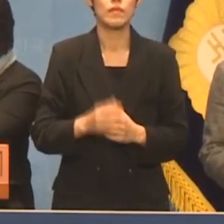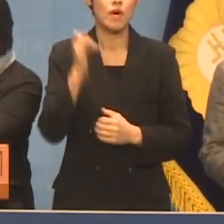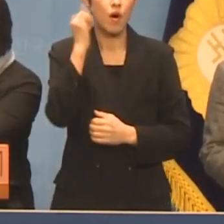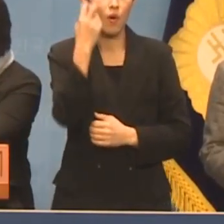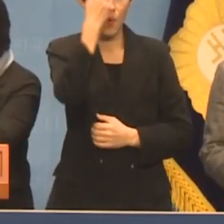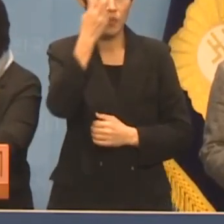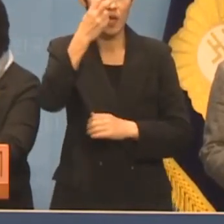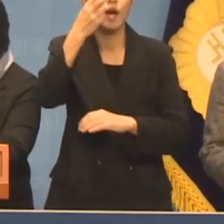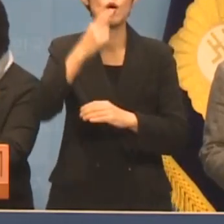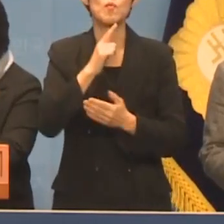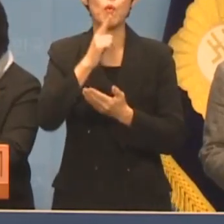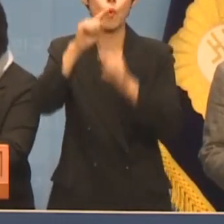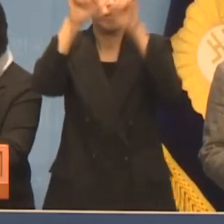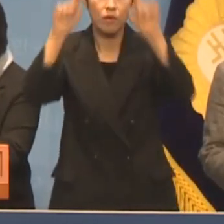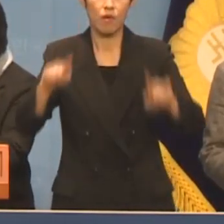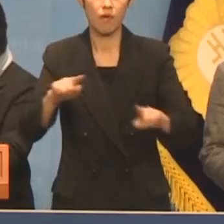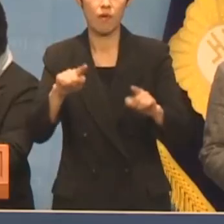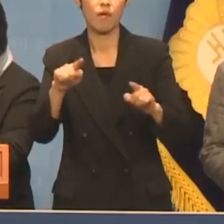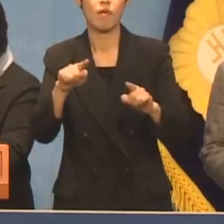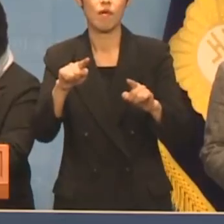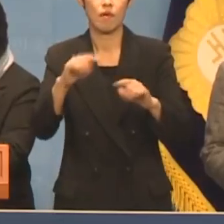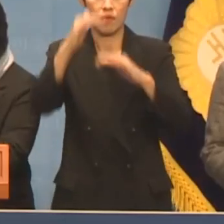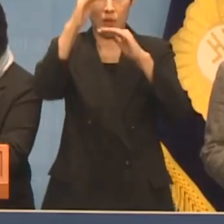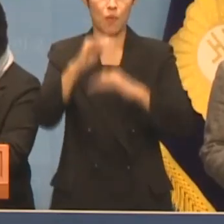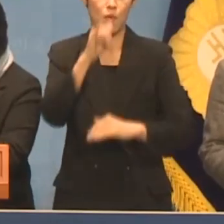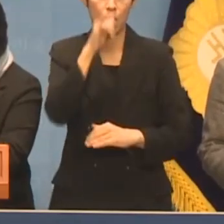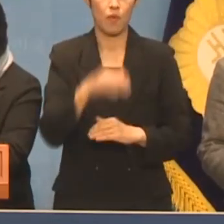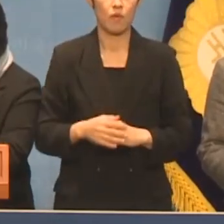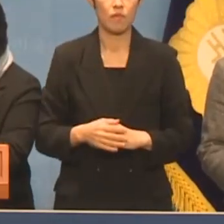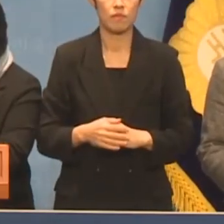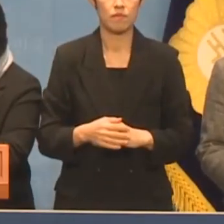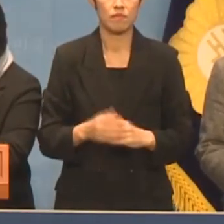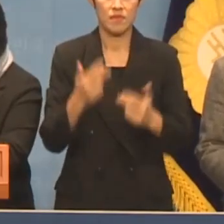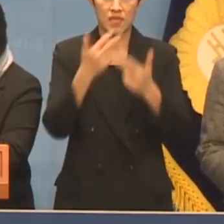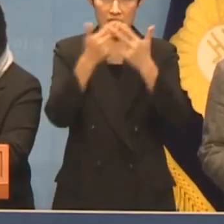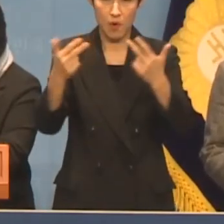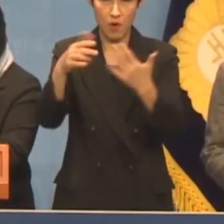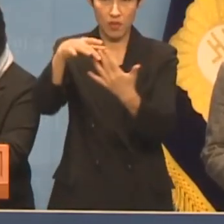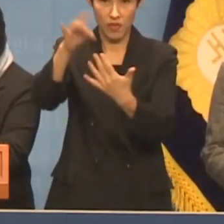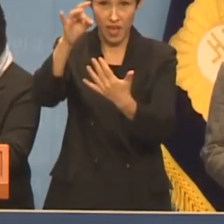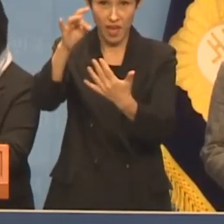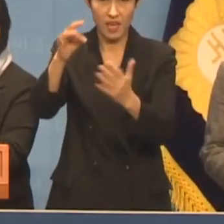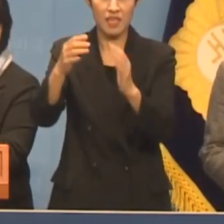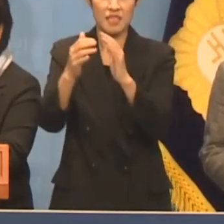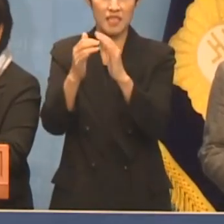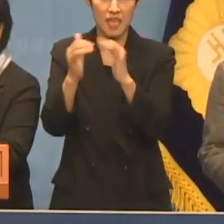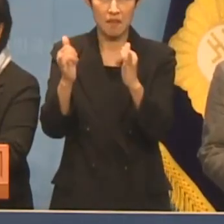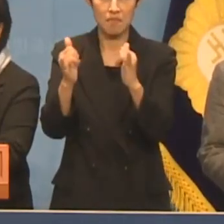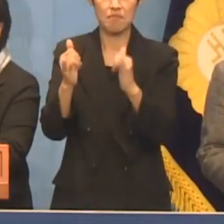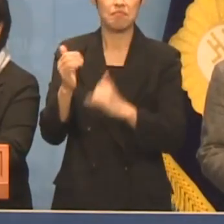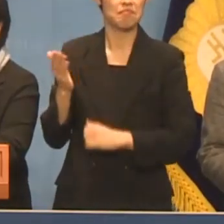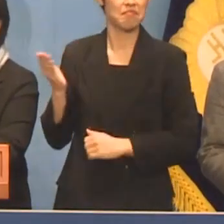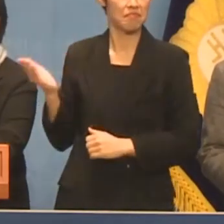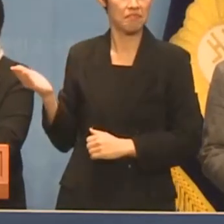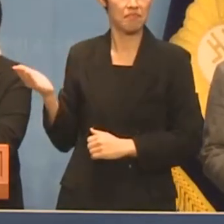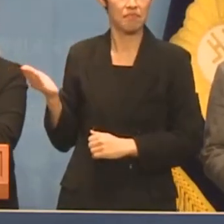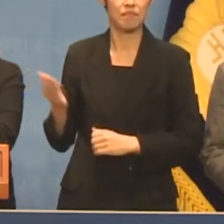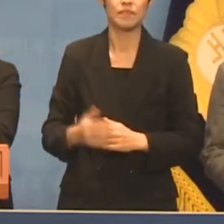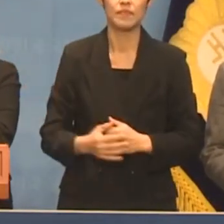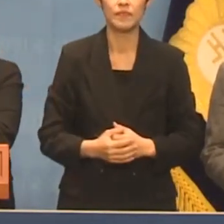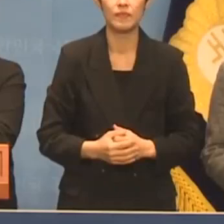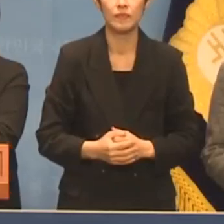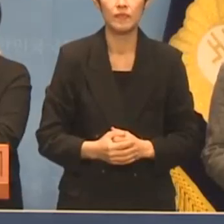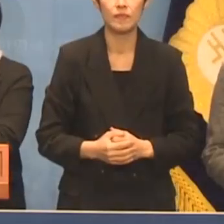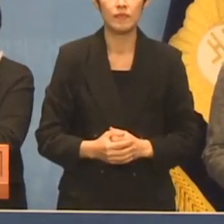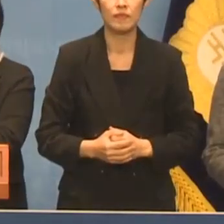들어간 것까지 나와 있습니다. 이재명을 선택한 응답자는 이중당적자로 추정됩니다 라고 명태균이 이야기를